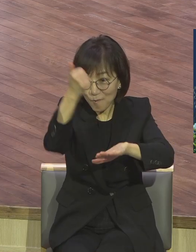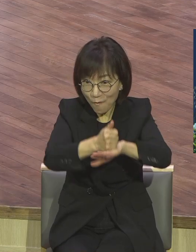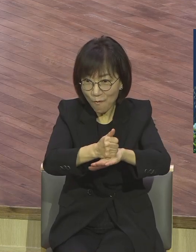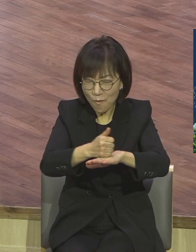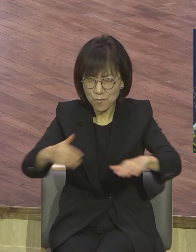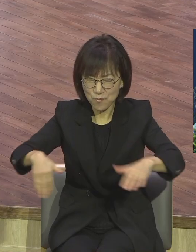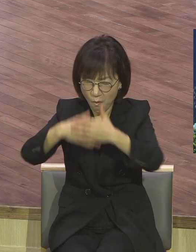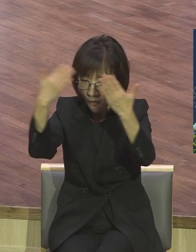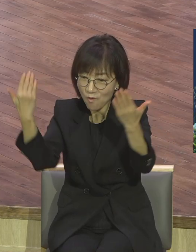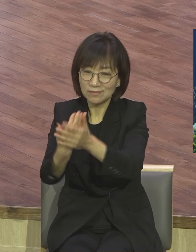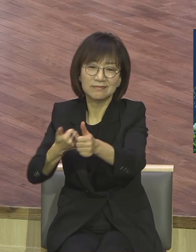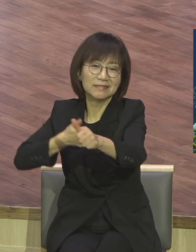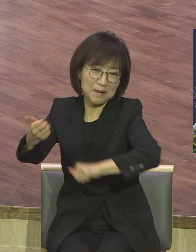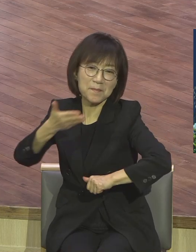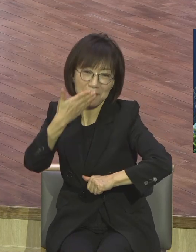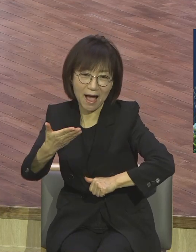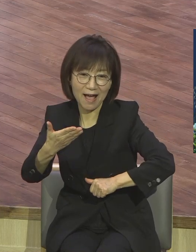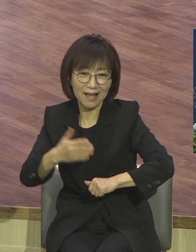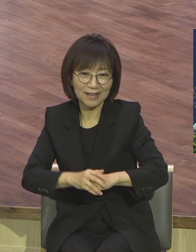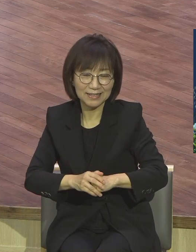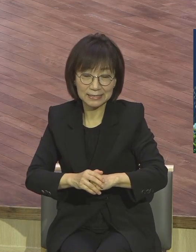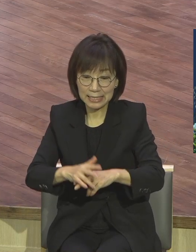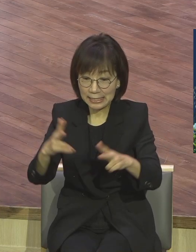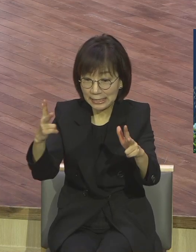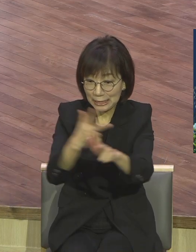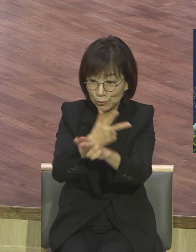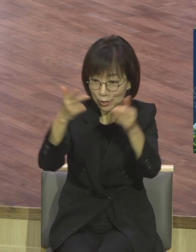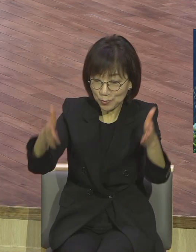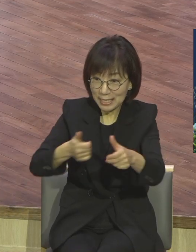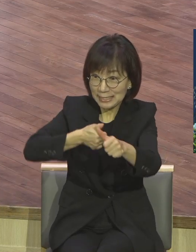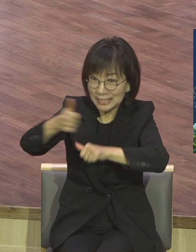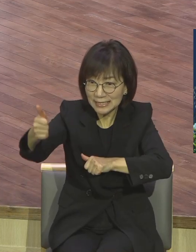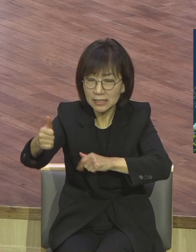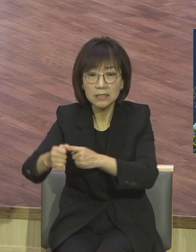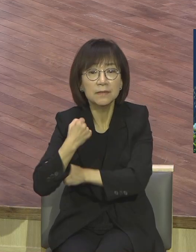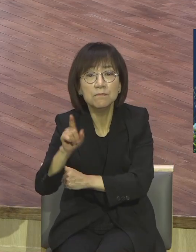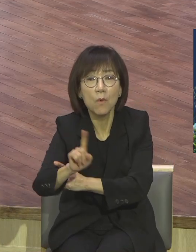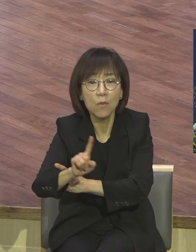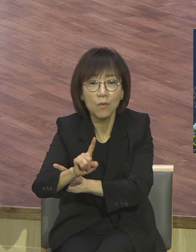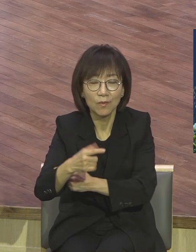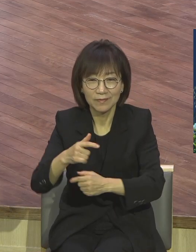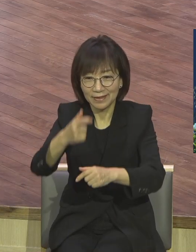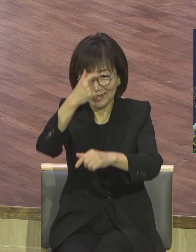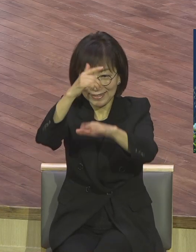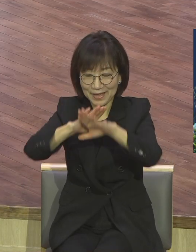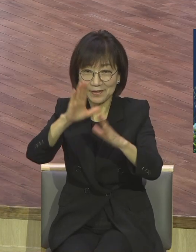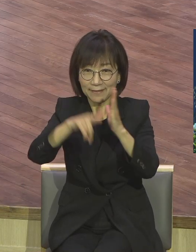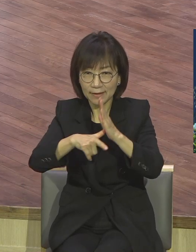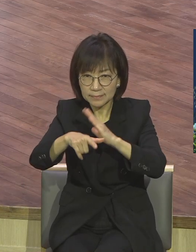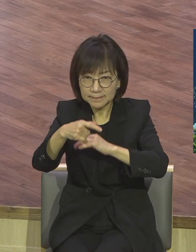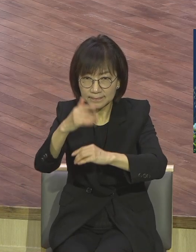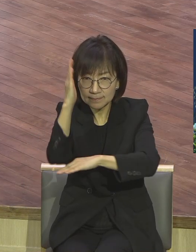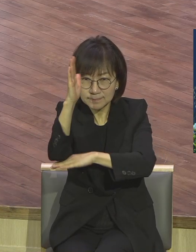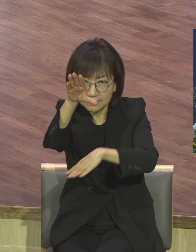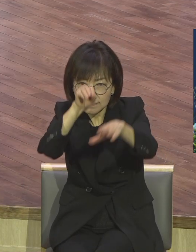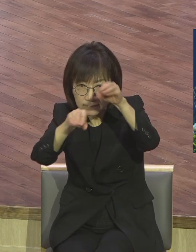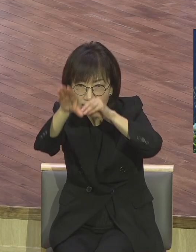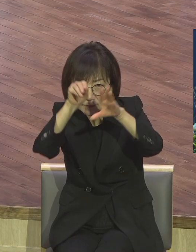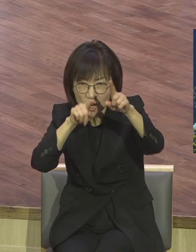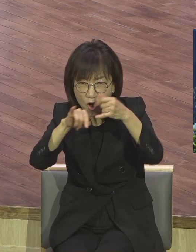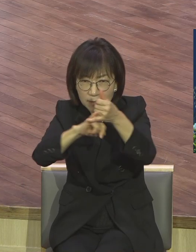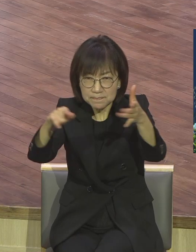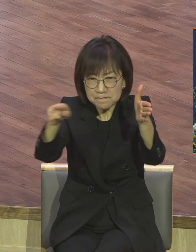다. 일주일에 성공 실패 어디 달렸냐. 예배 시간에 언약 잡고 하나님 앞에서